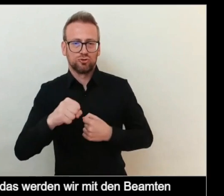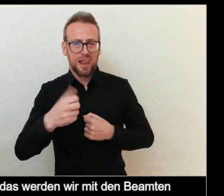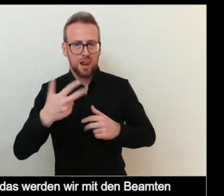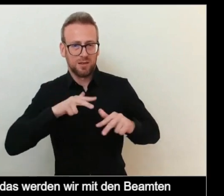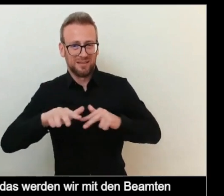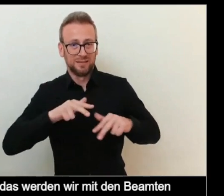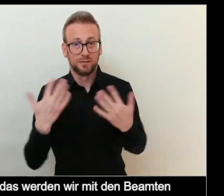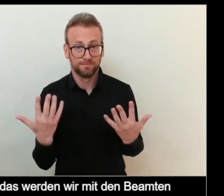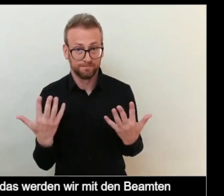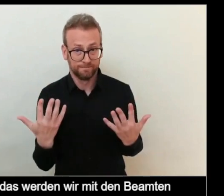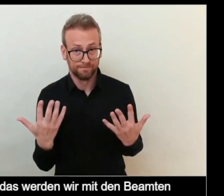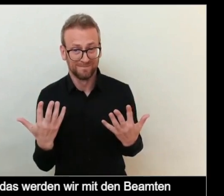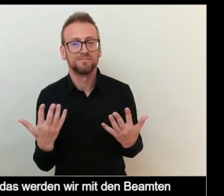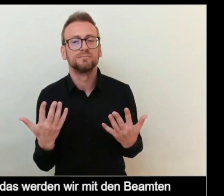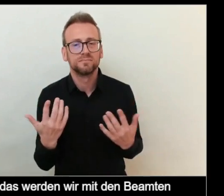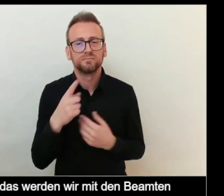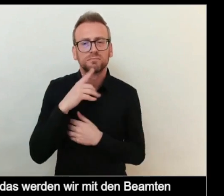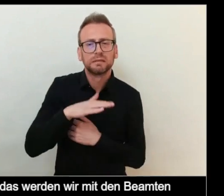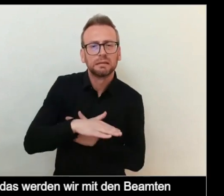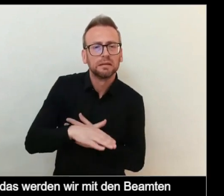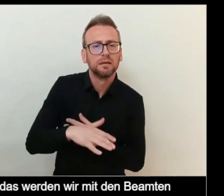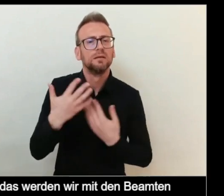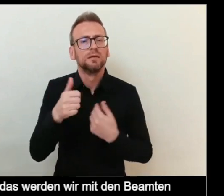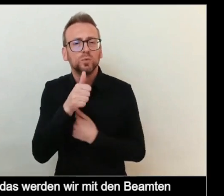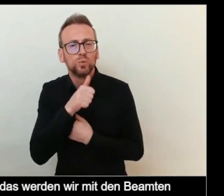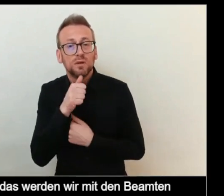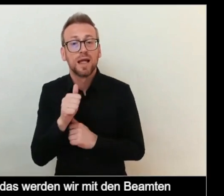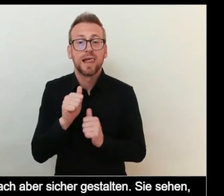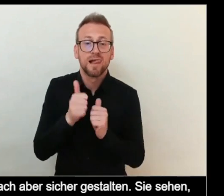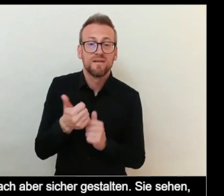zu machen, immer wieder neue Wege zu finden.